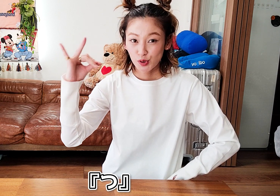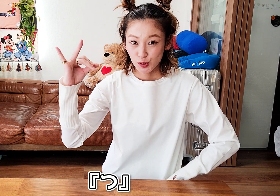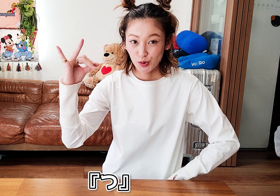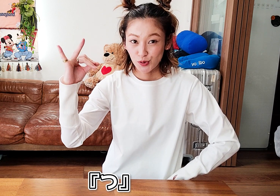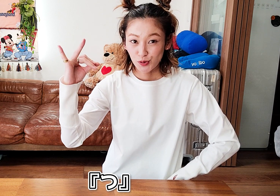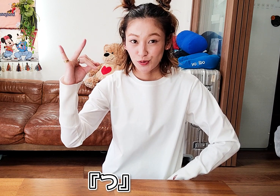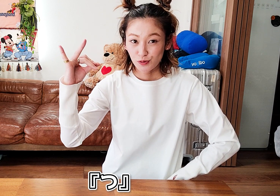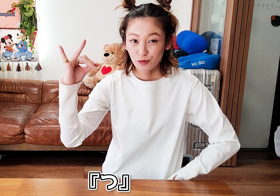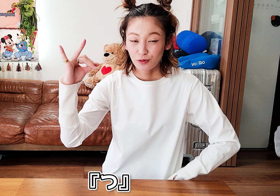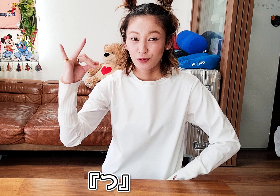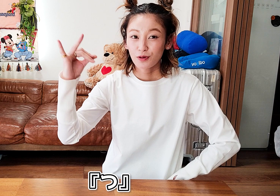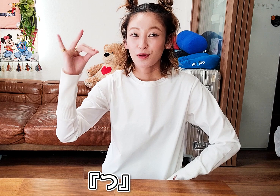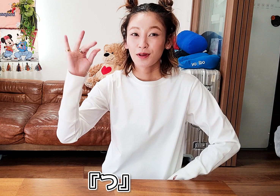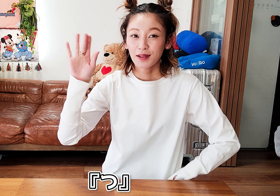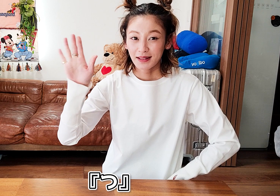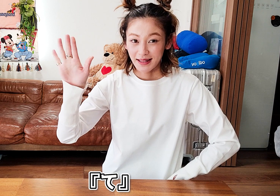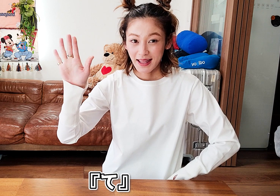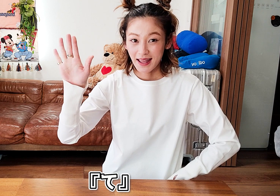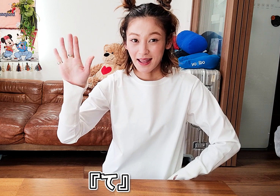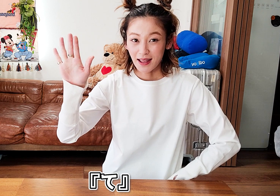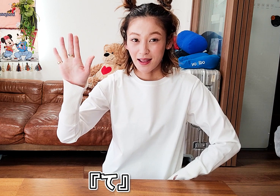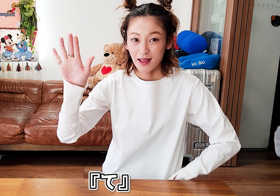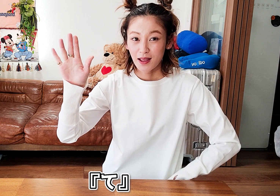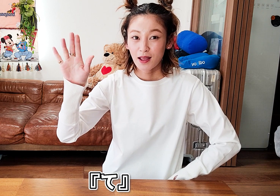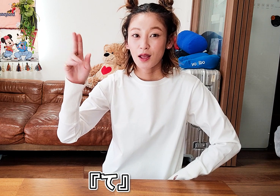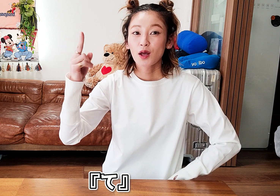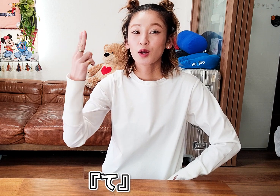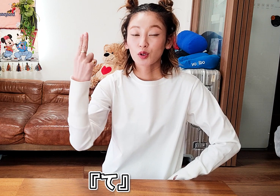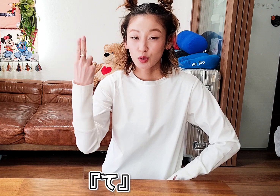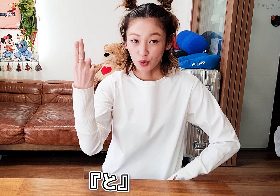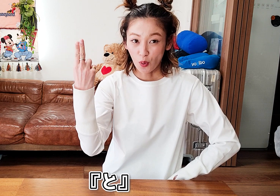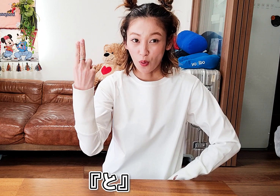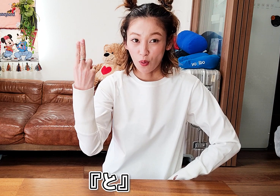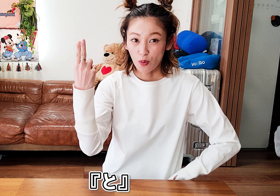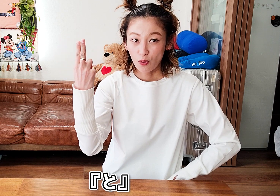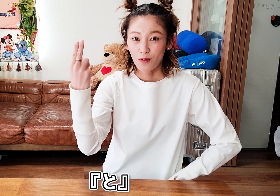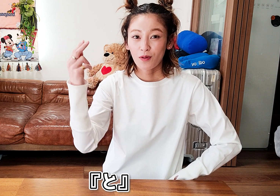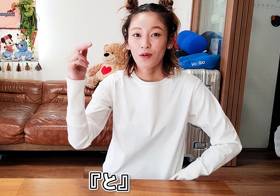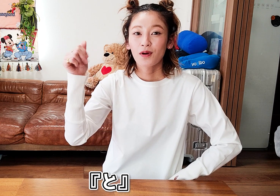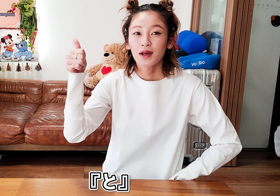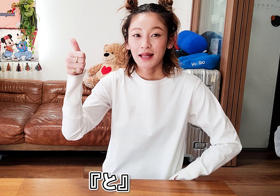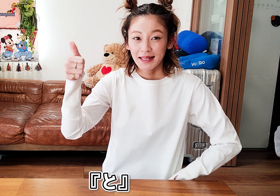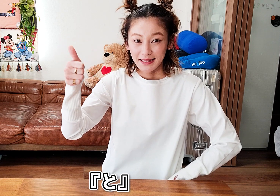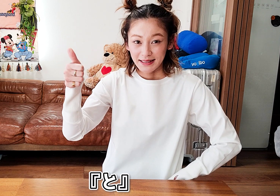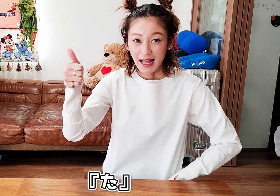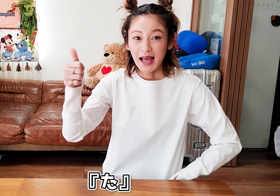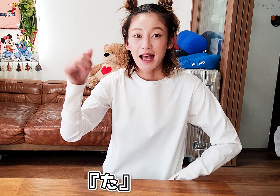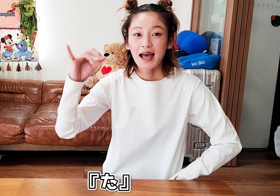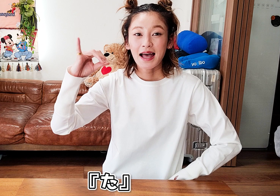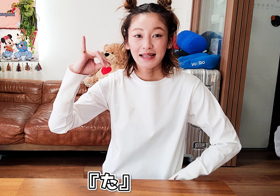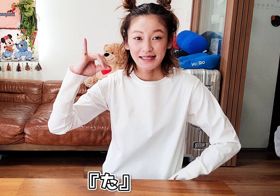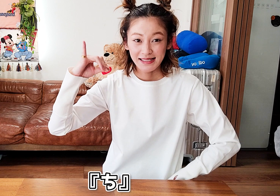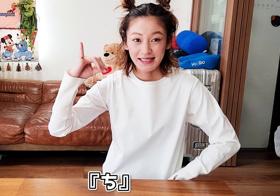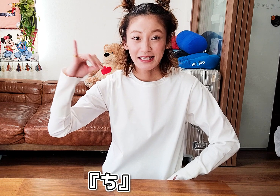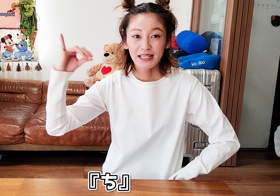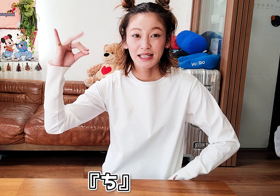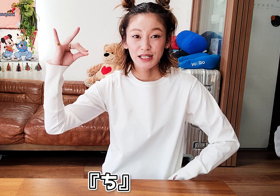つ、て、と、たち、